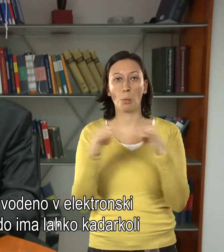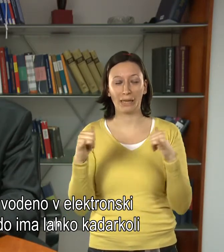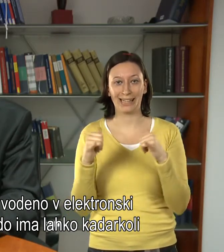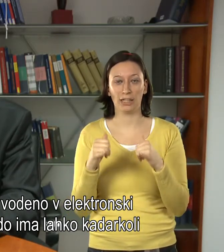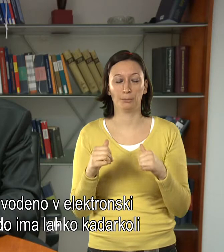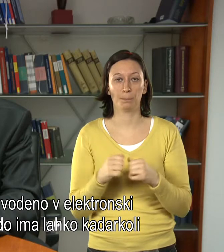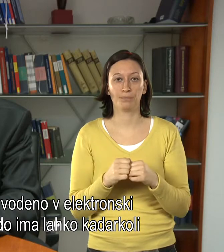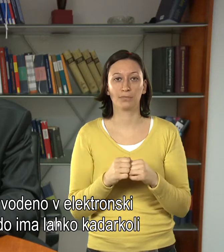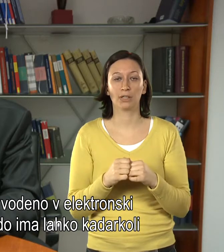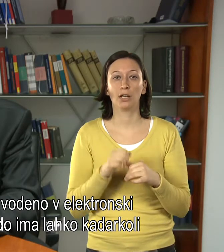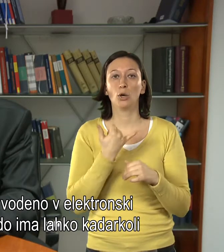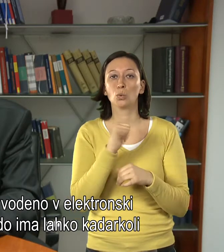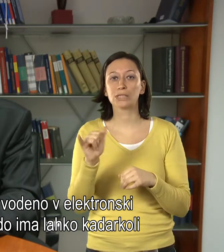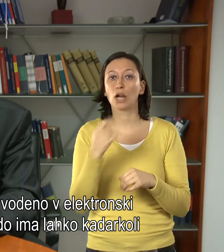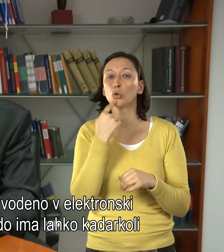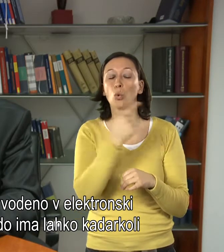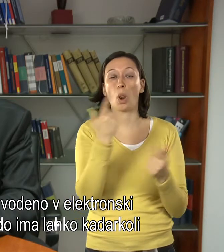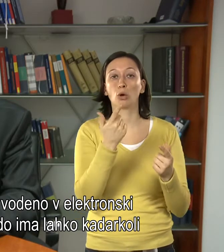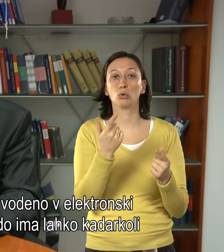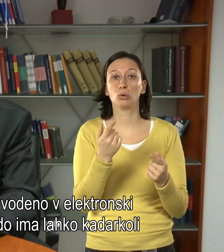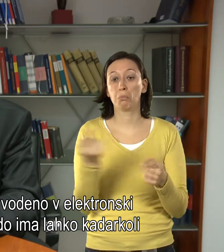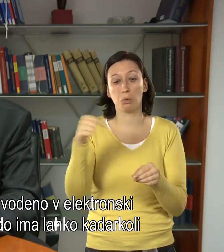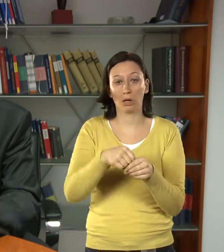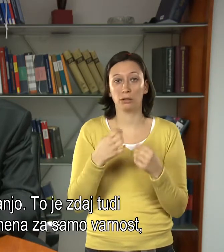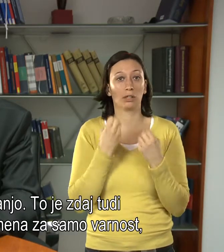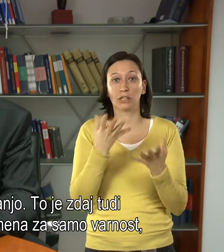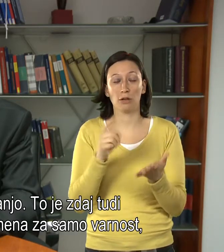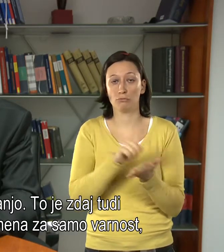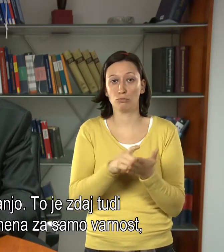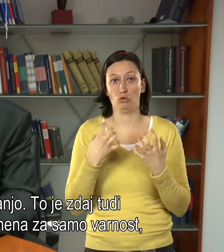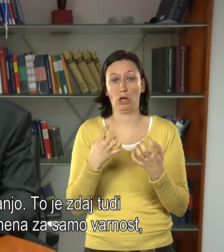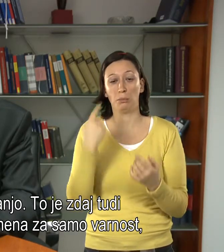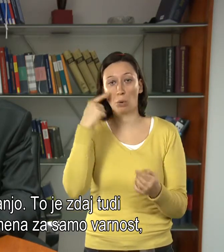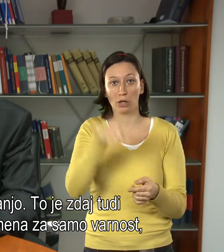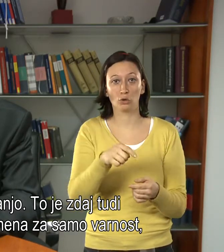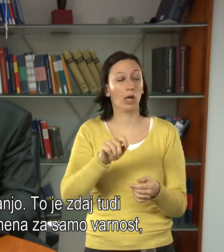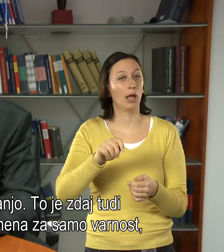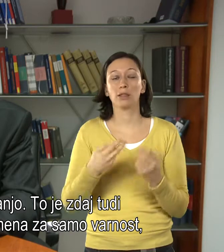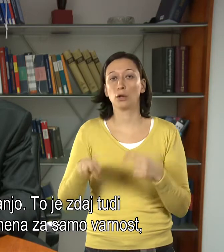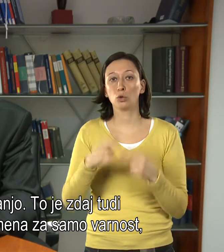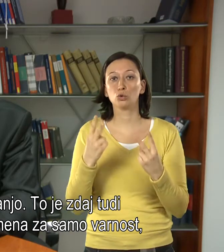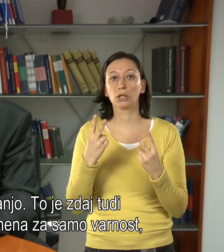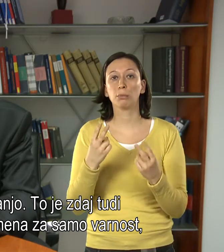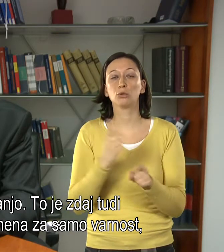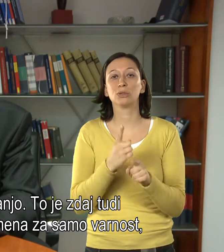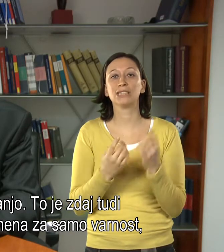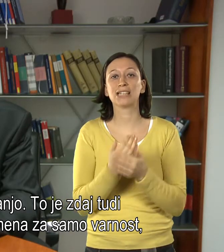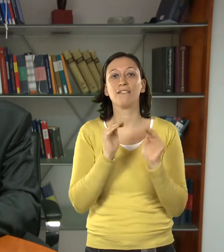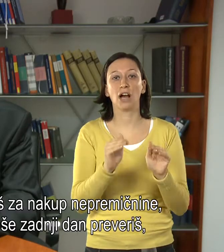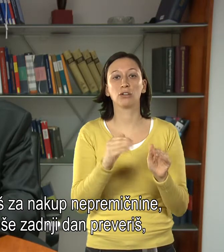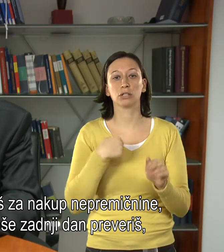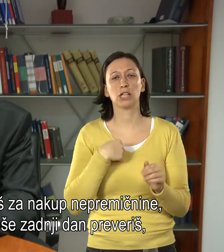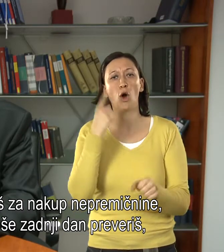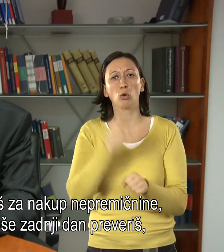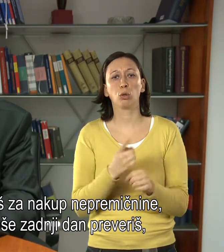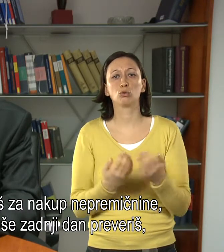v elektronski obliki in vsakdo ima lahko kadarkoli vpogled vanjo. To je zdaj tudi ključnega pomena tudi za samo varnost, ker ko